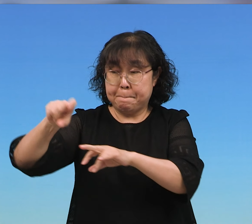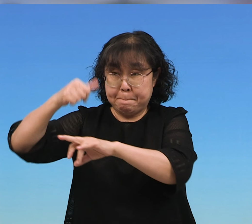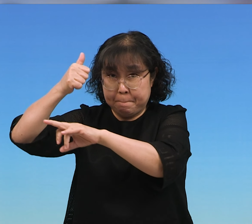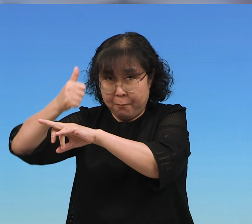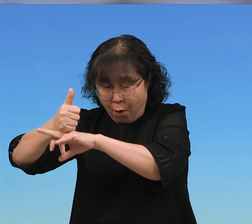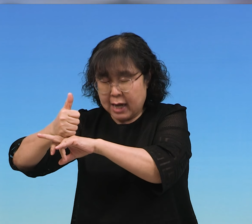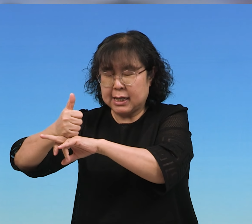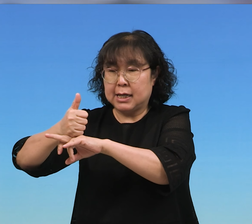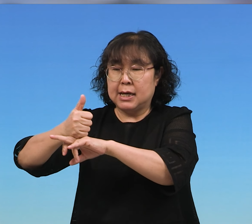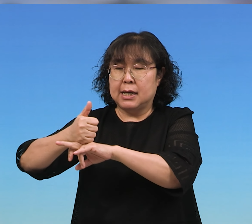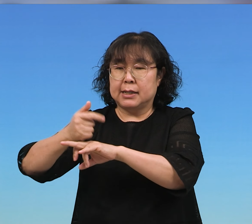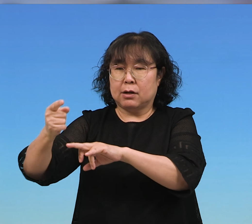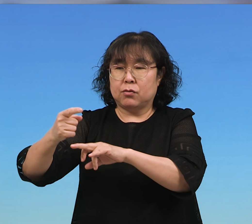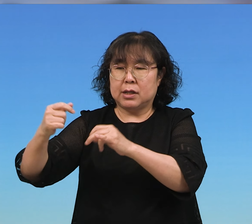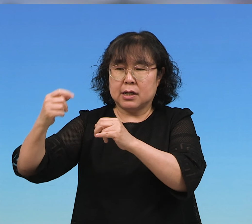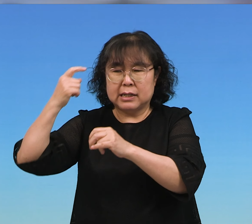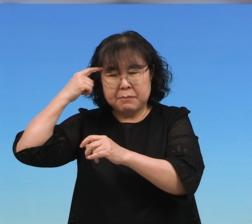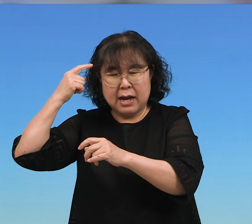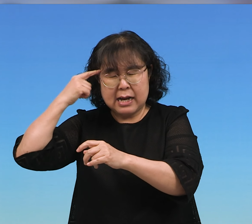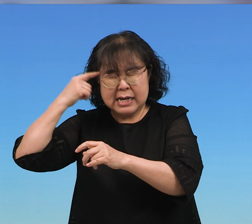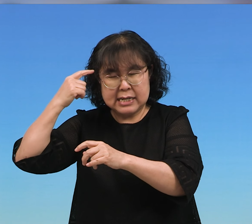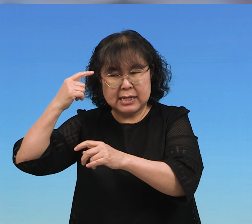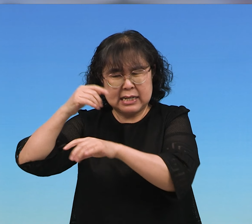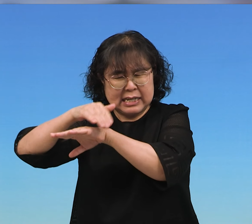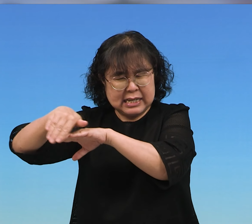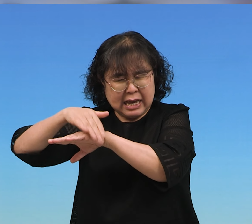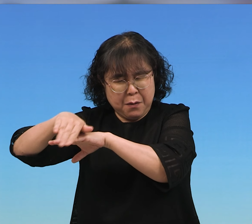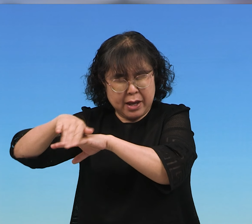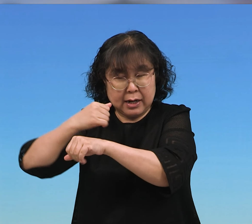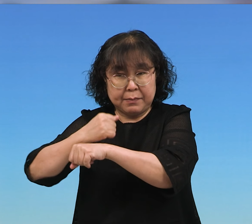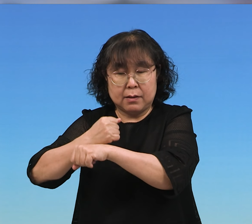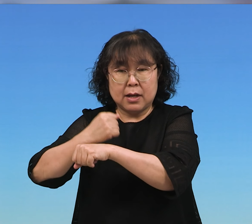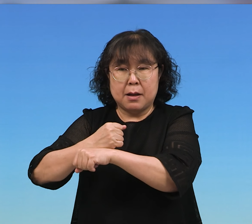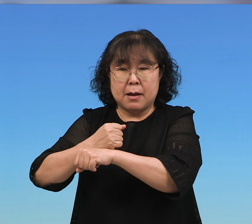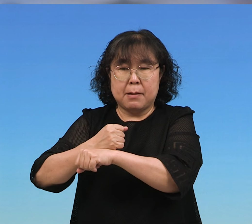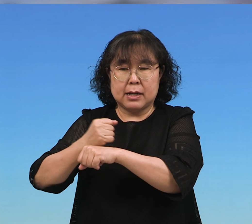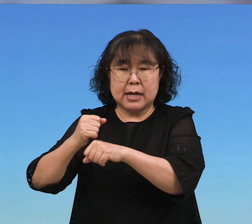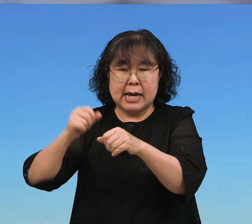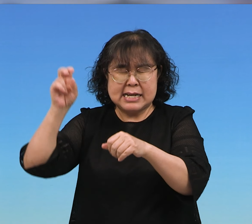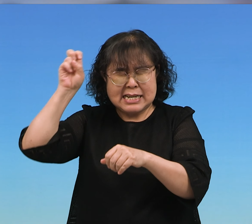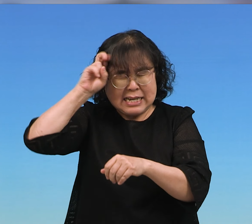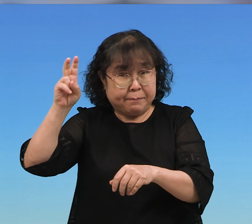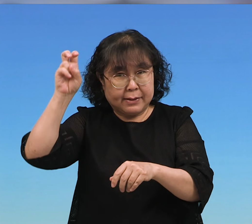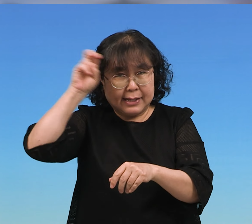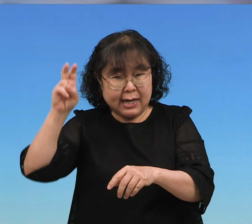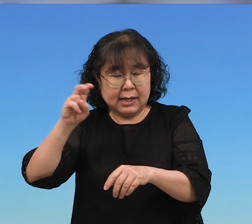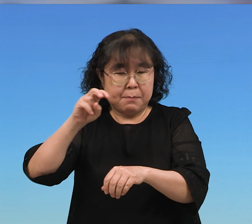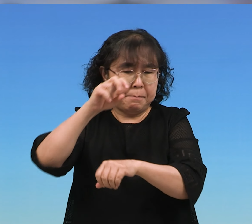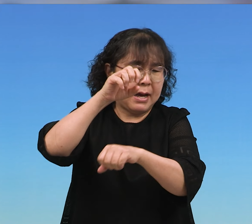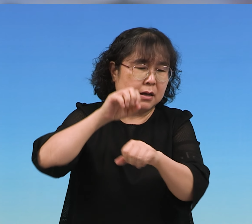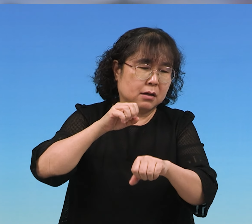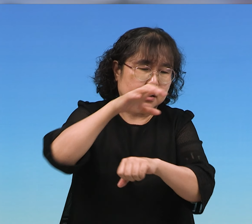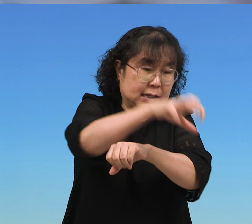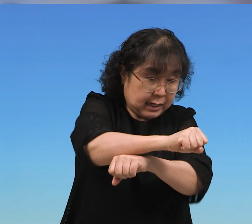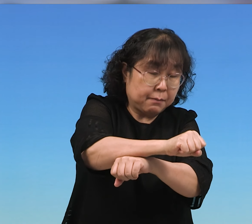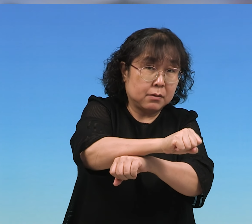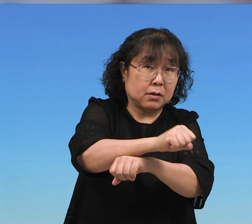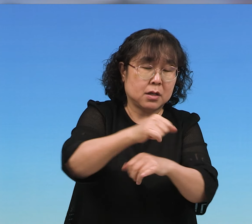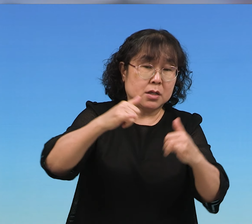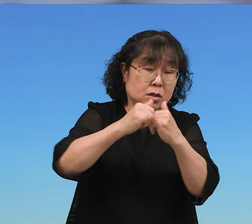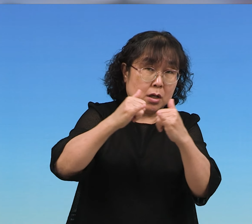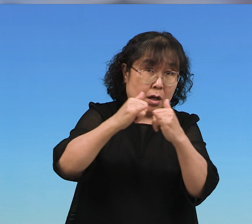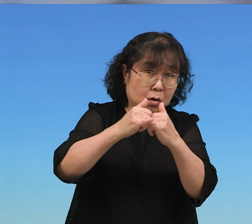이제 기습 공격 작전을 계속 지금 펼치는 겁니다. 기습 공격 작전이라는 거는 이제 상대방이 방심하고 있을